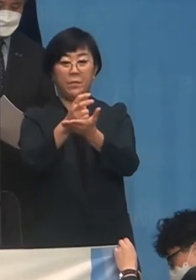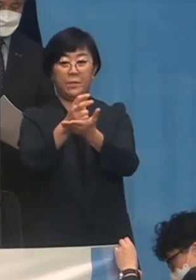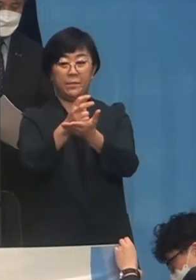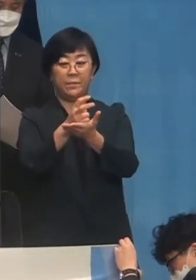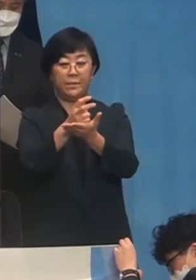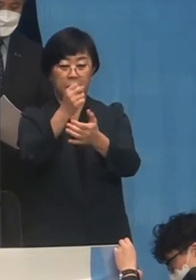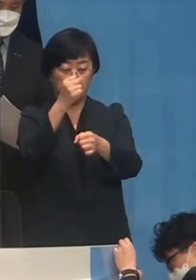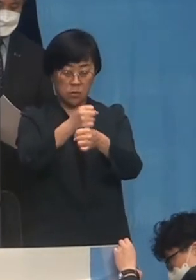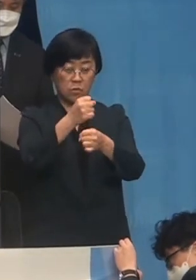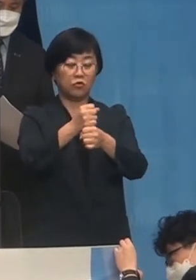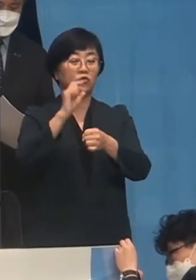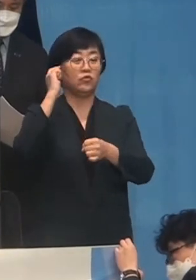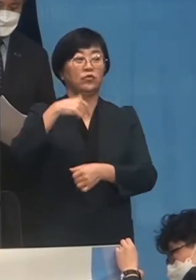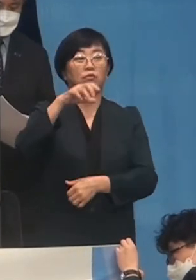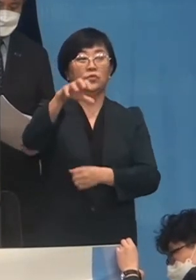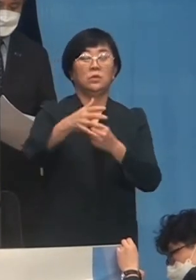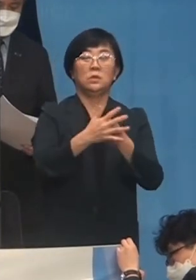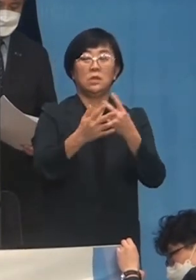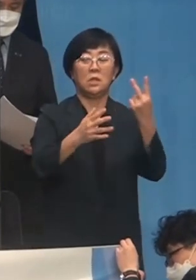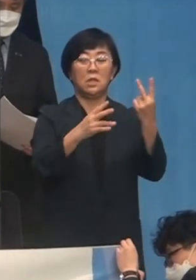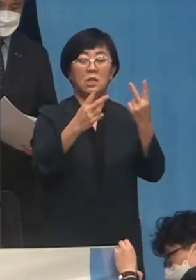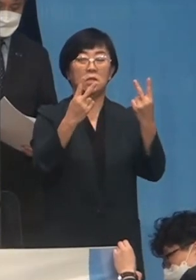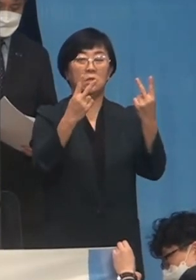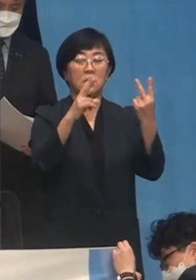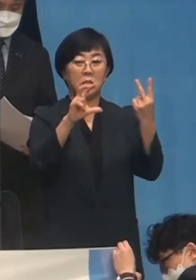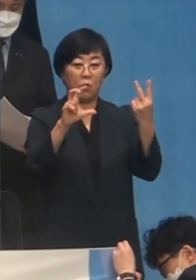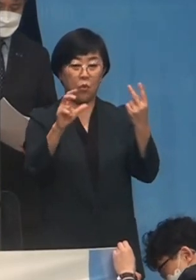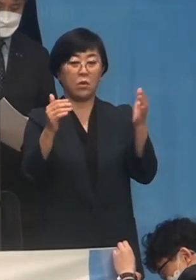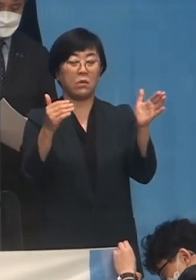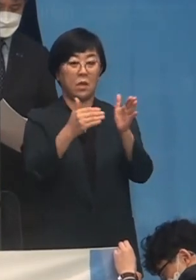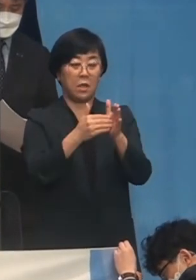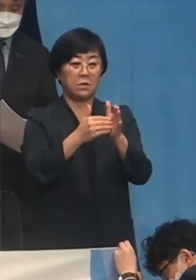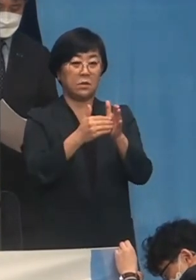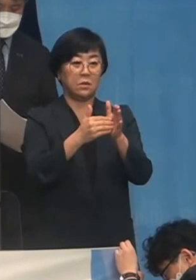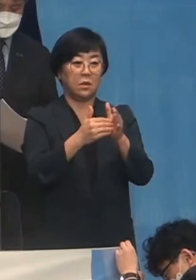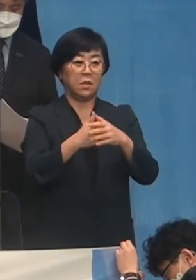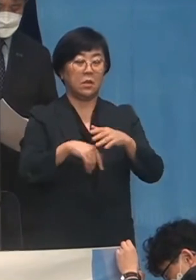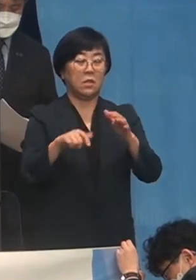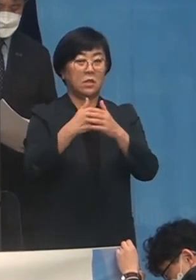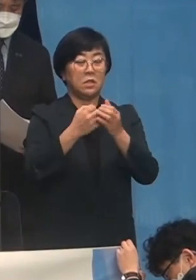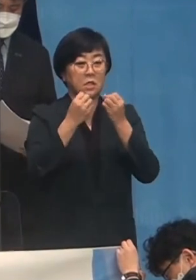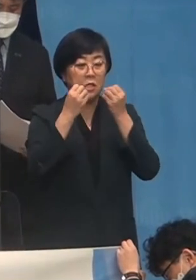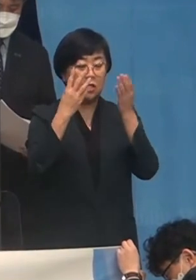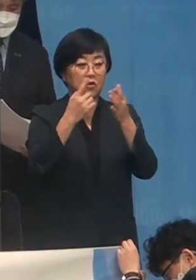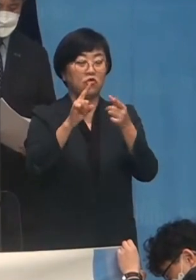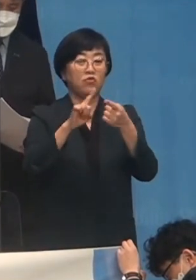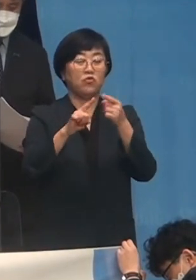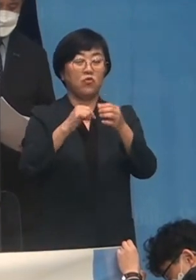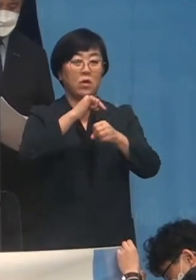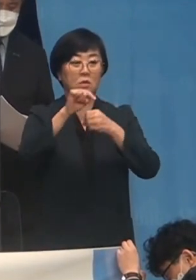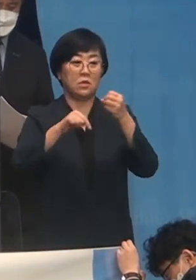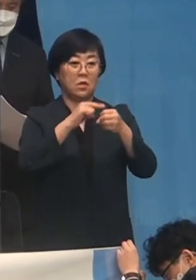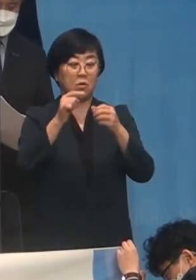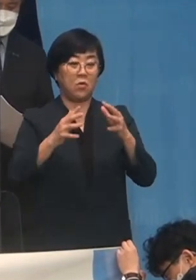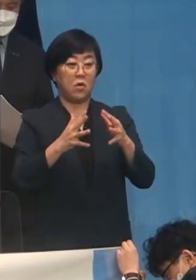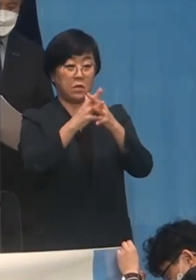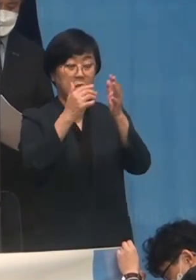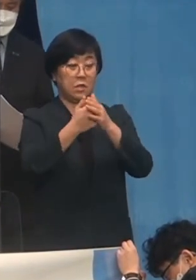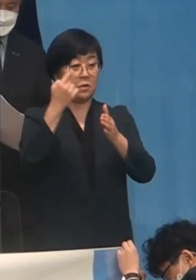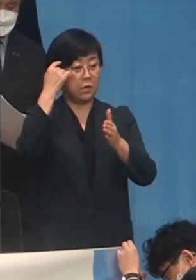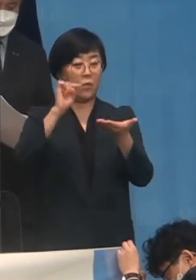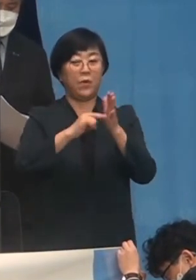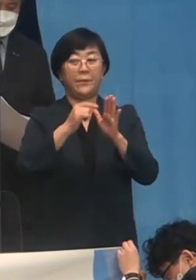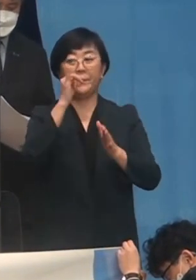만들었으며 중국은 2025년까지 20개의 신규 원전 건설에 의지를